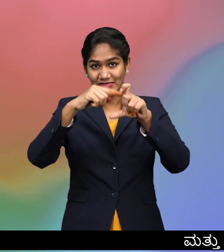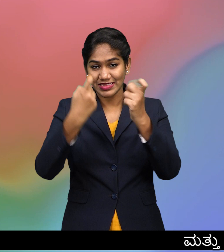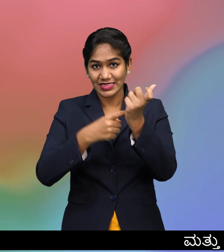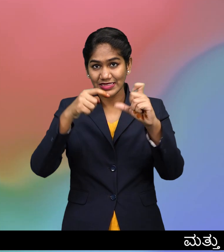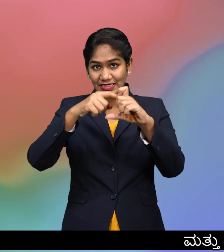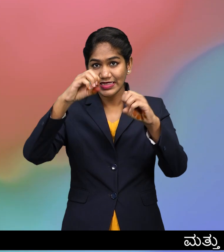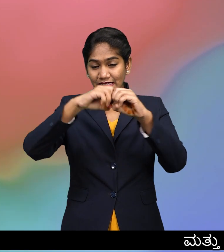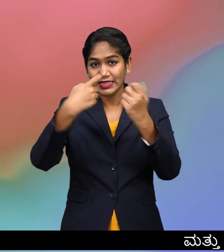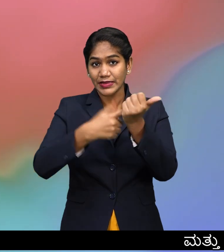ಮತ್ತು ಅಗತ್ಯವಿರುವಾಗ